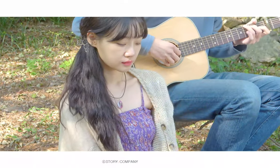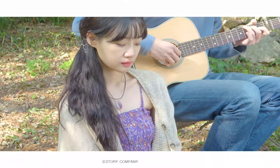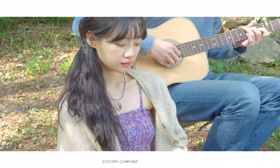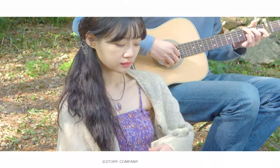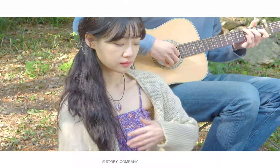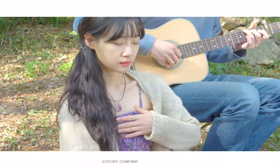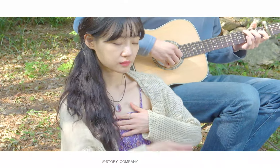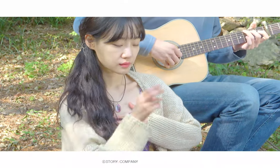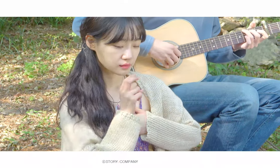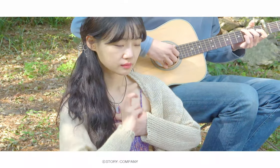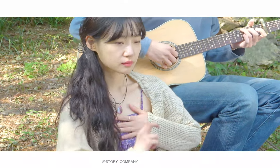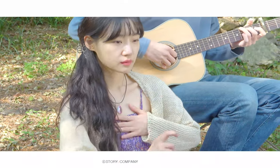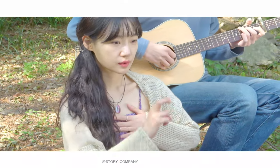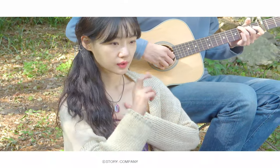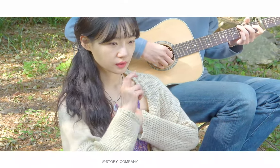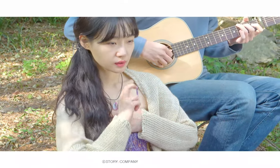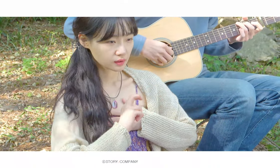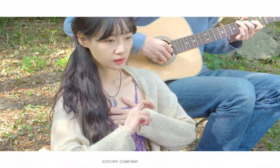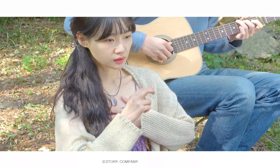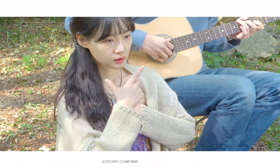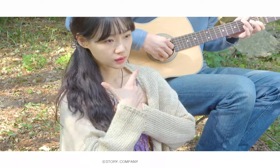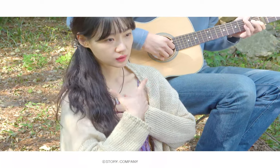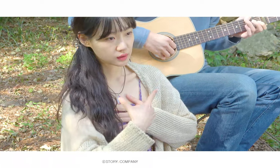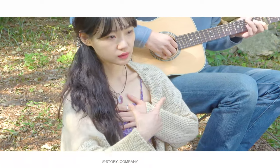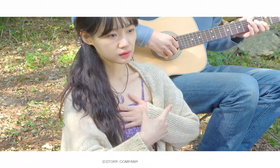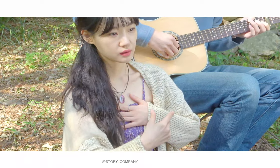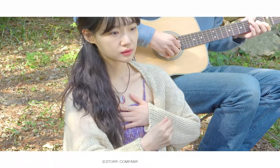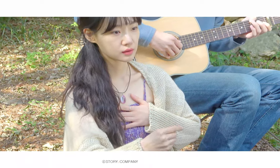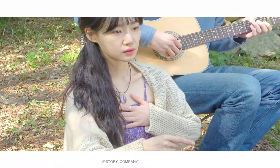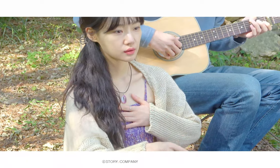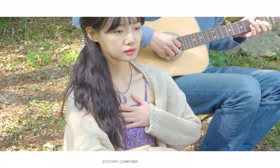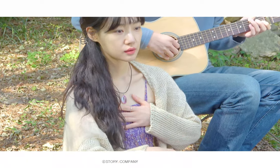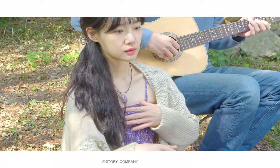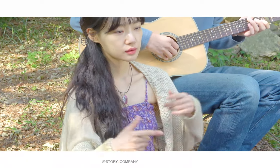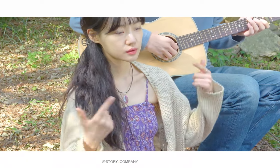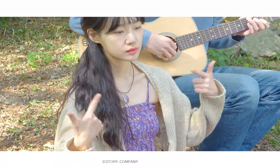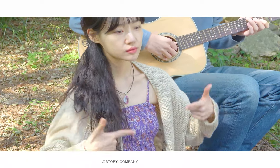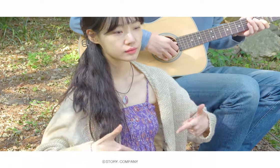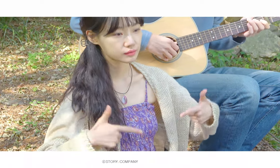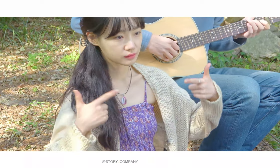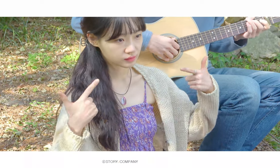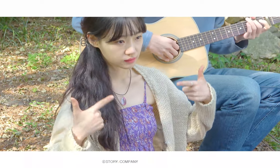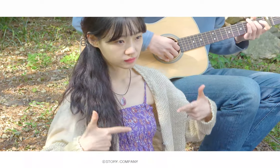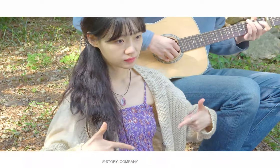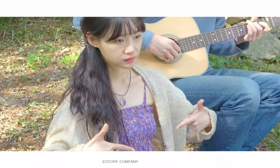내가 노래하려 하던 건 언제나